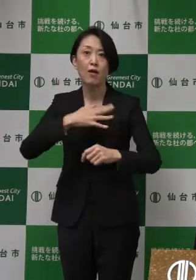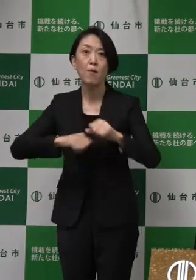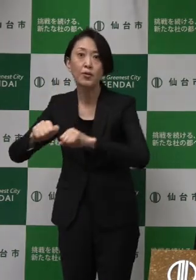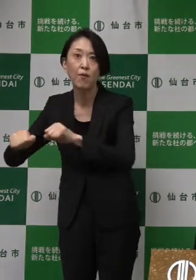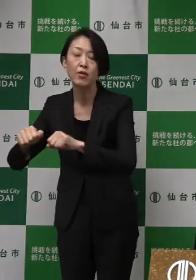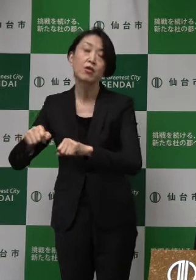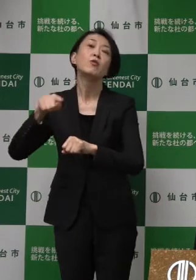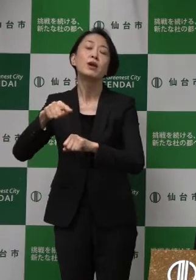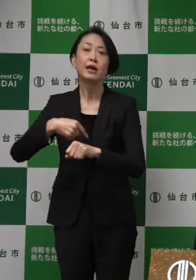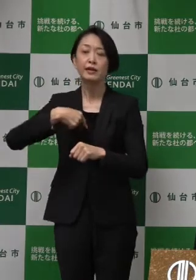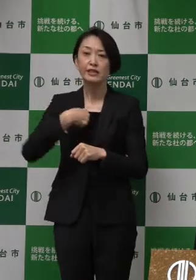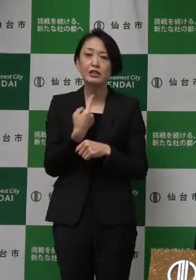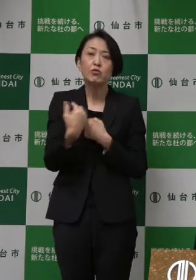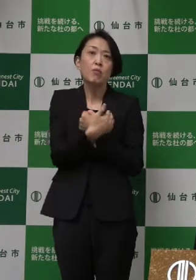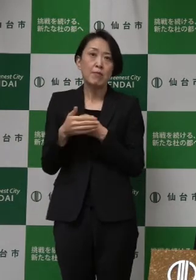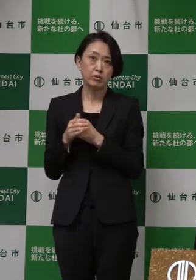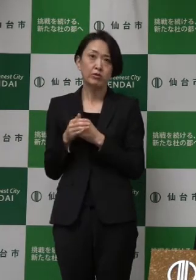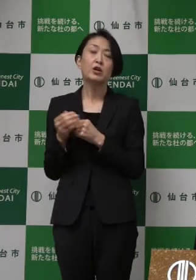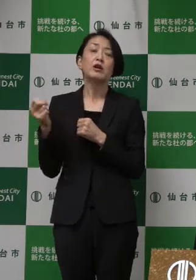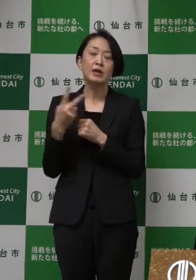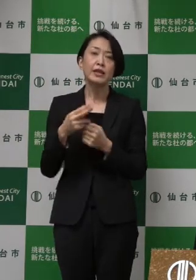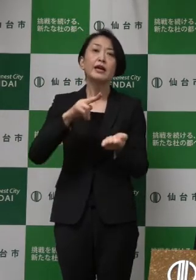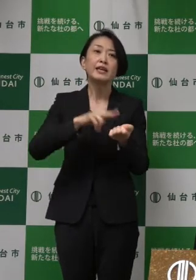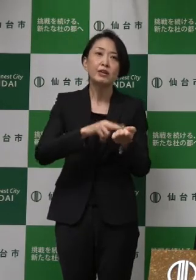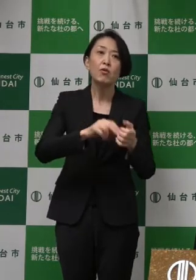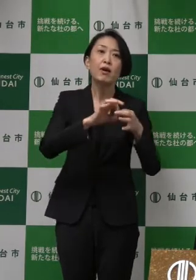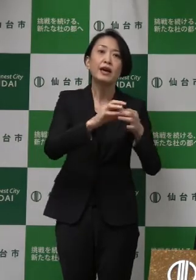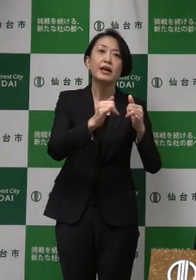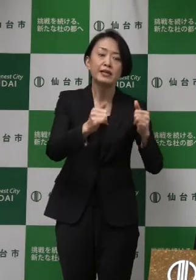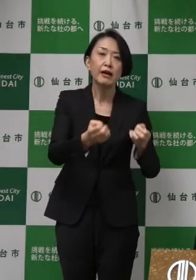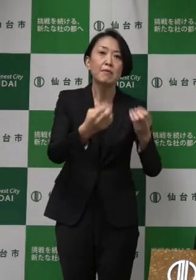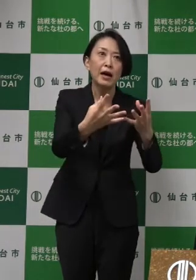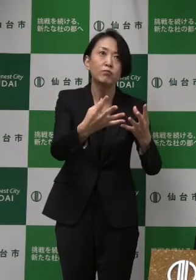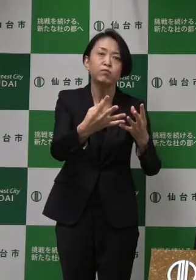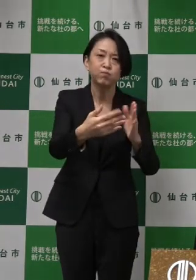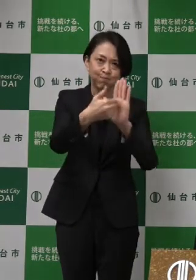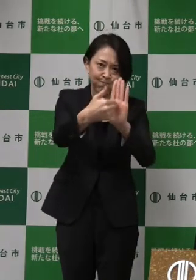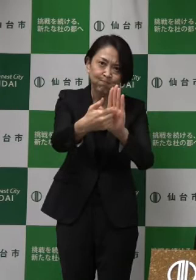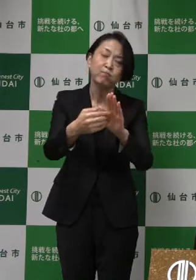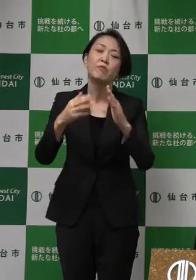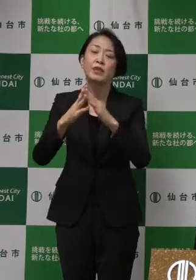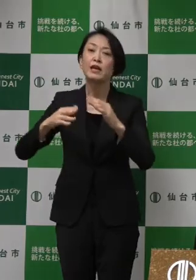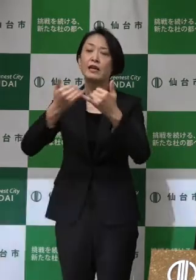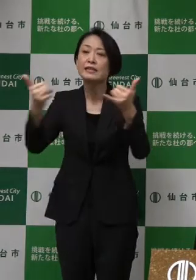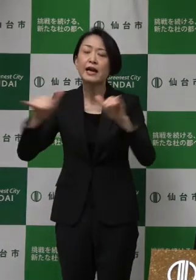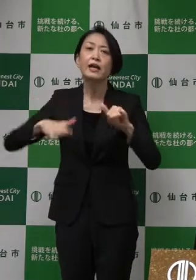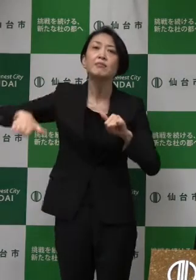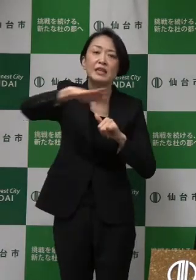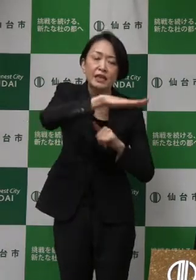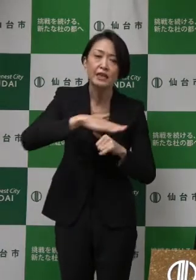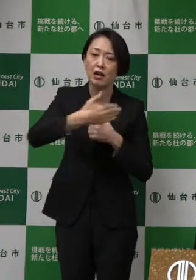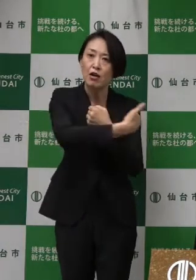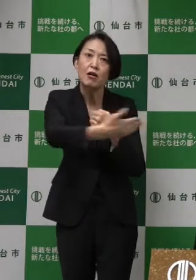療崩壊を防ぎ社会全体を守ることにつながります。感染拡大を抑え込む